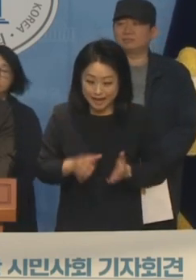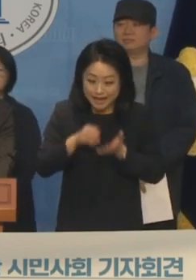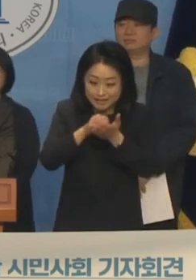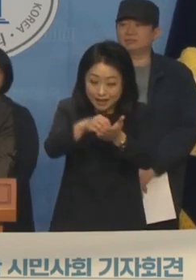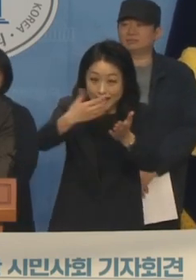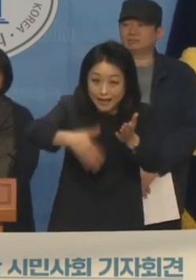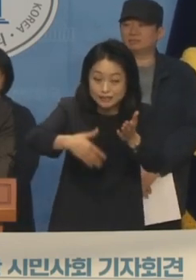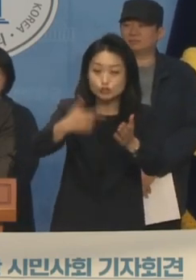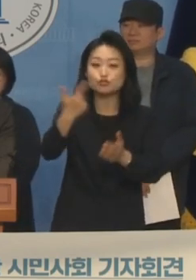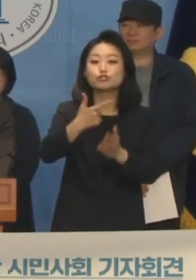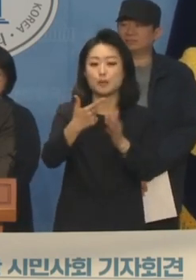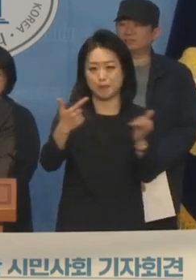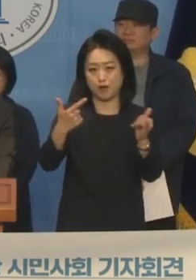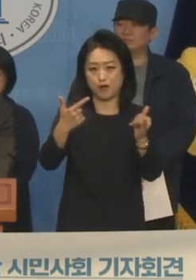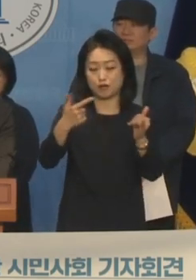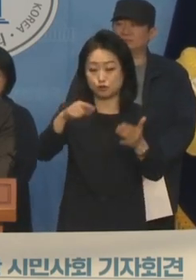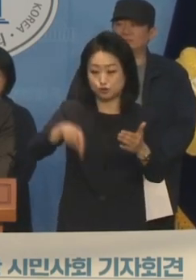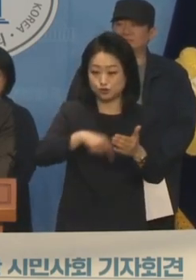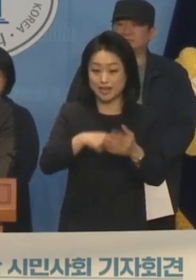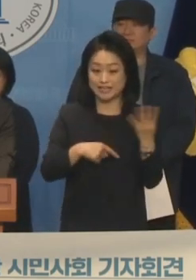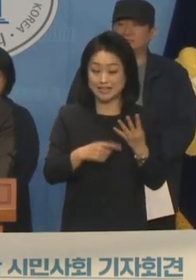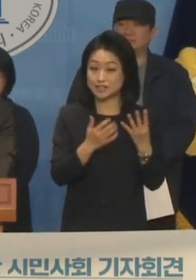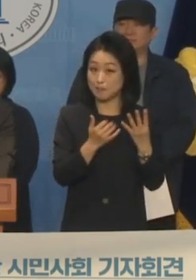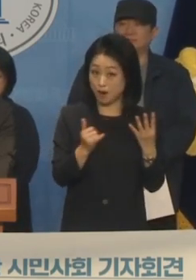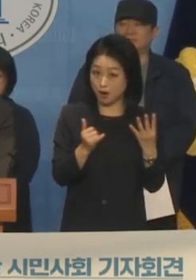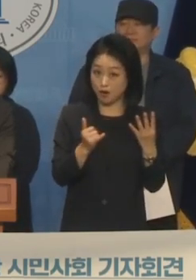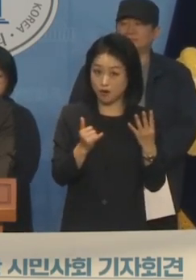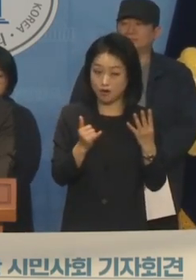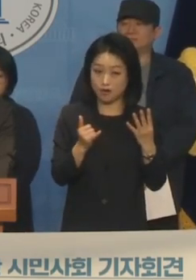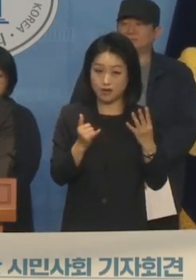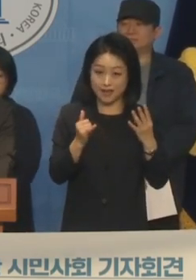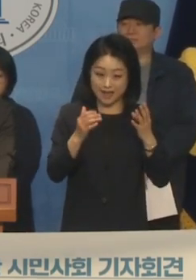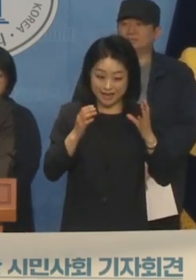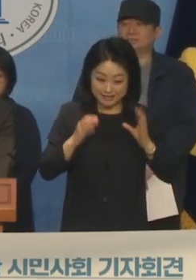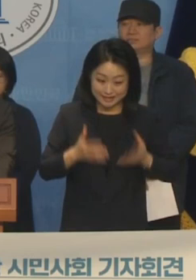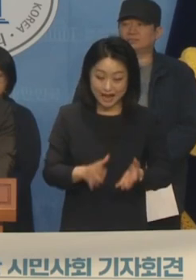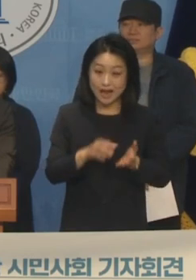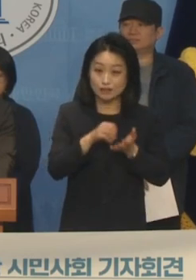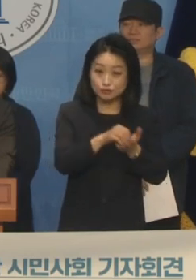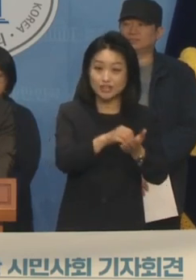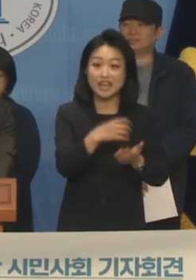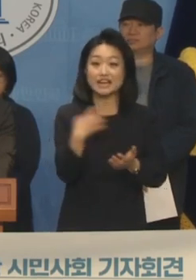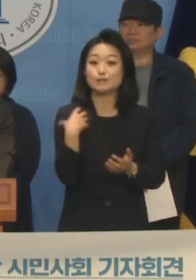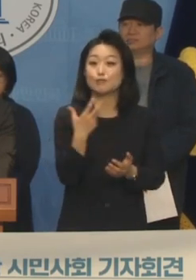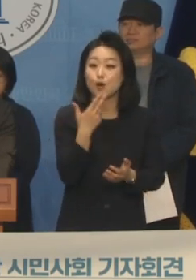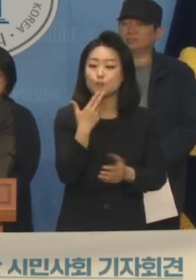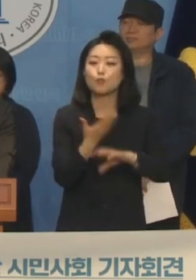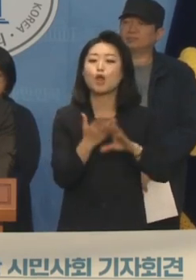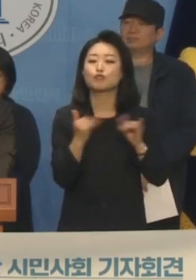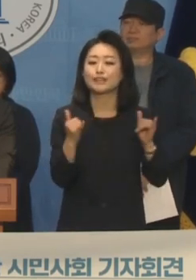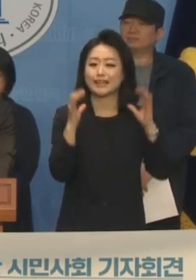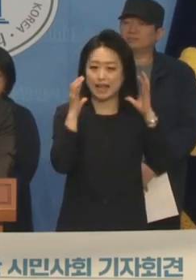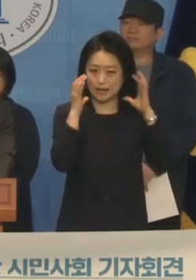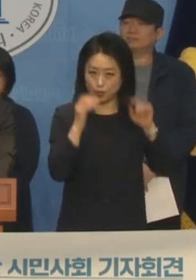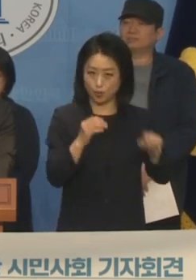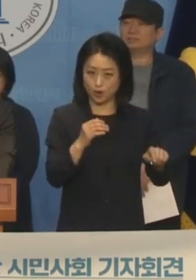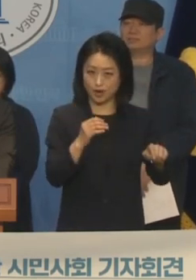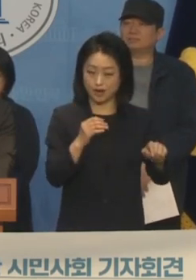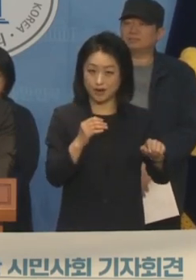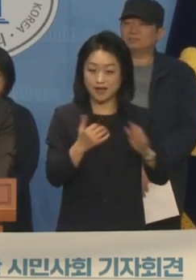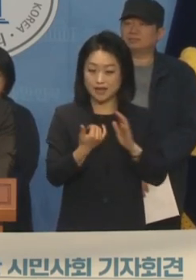명임을 지적하였고 그중 약 4천여 명이 출생신고 의무가 없는 외국인 아동이었습니다. 뒤늦게 가족관계등록법